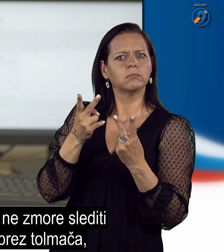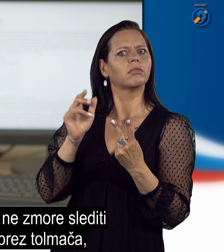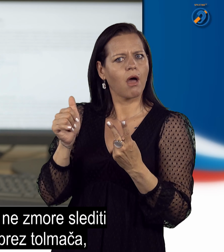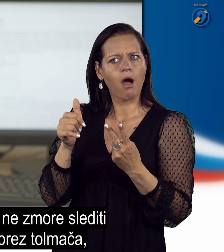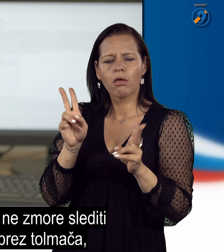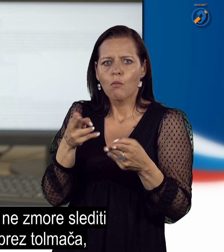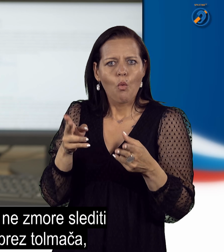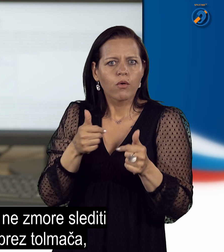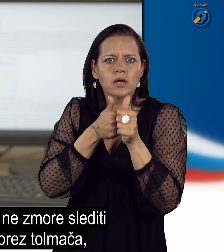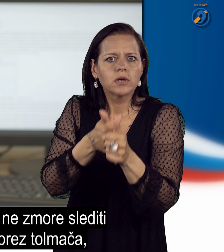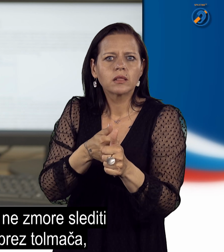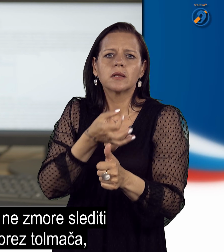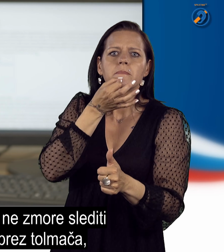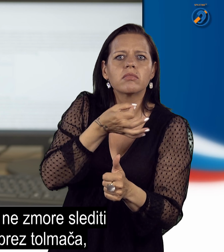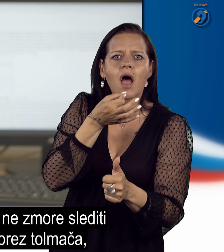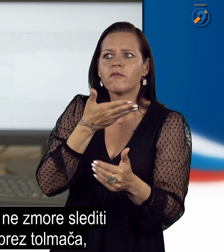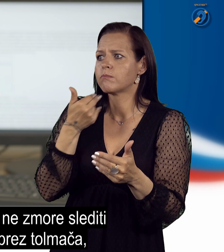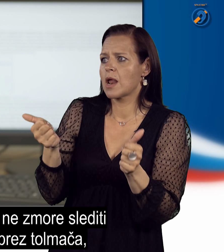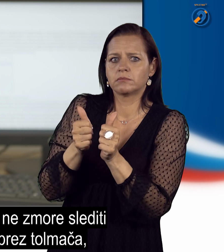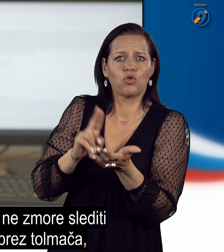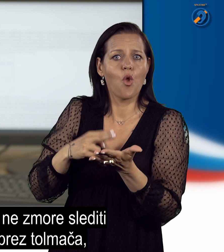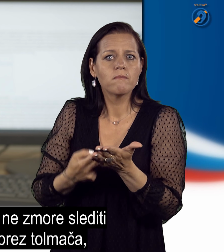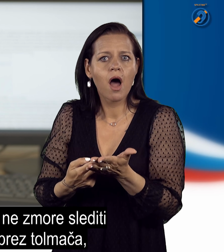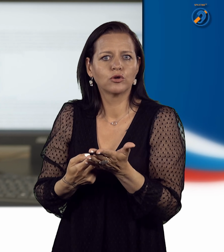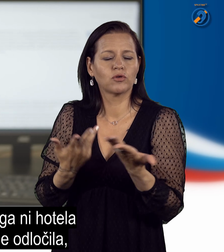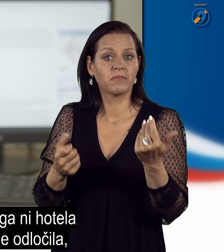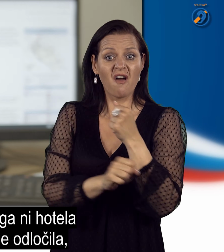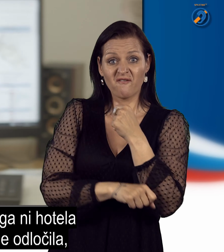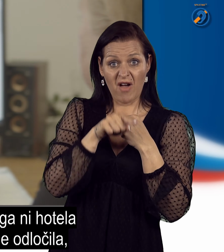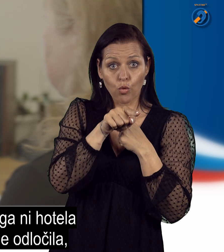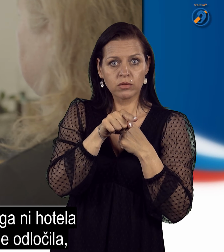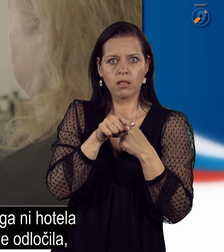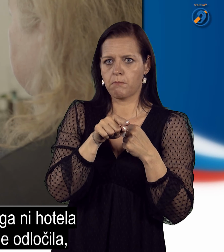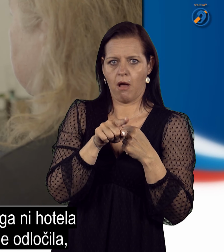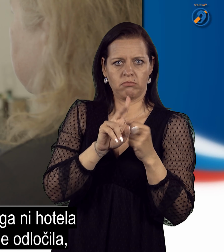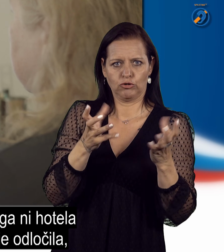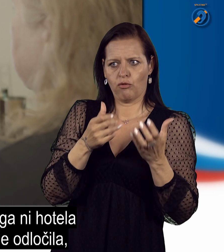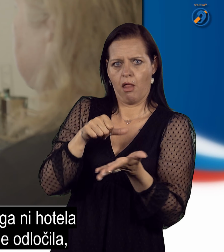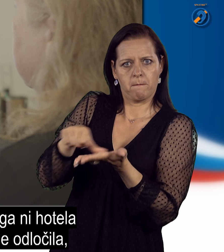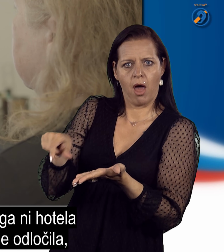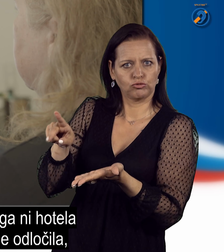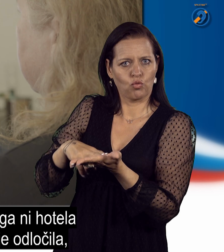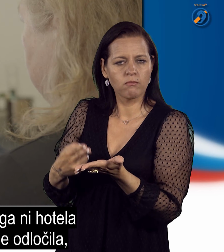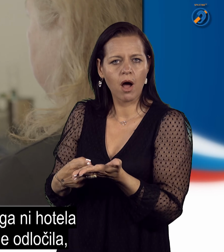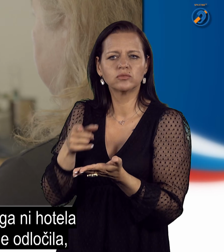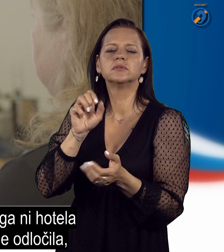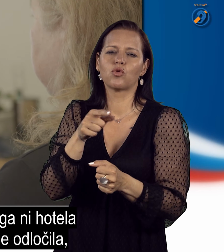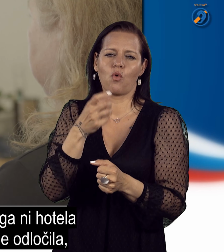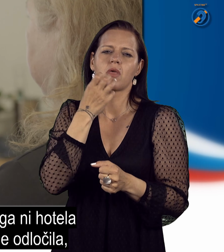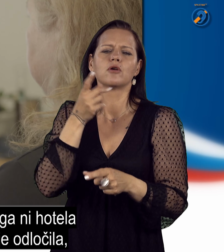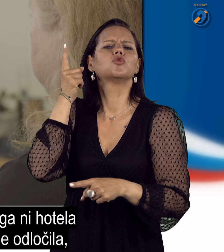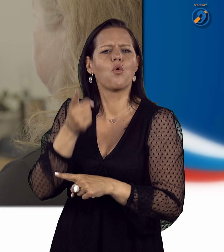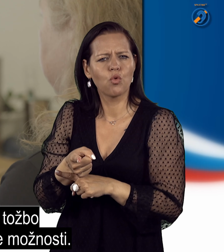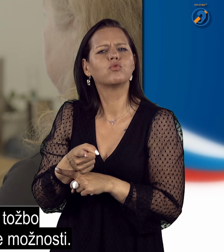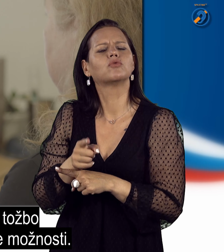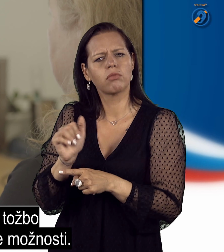Ko je uvidela, da ne zmore slediti predavanjem brez tolmača, fakulteta pa ga ni hotela plačati, se je odločila, da si s tožbo izbori